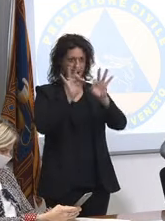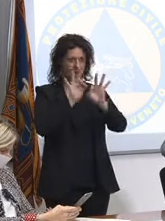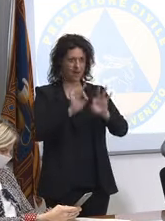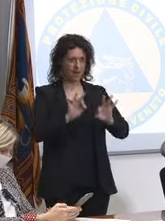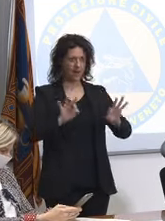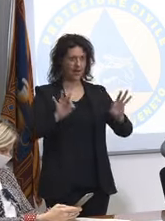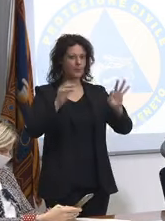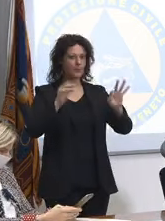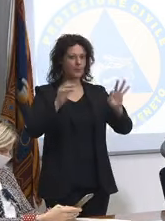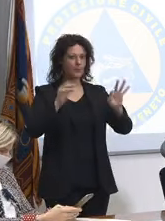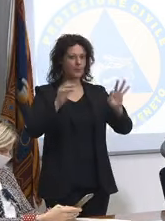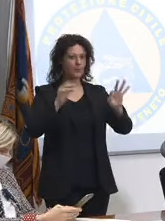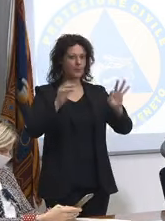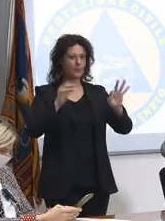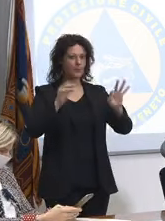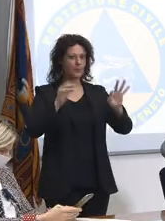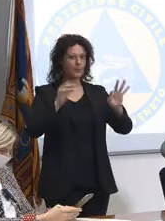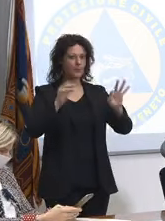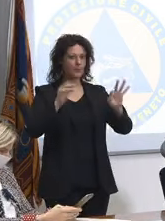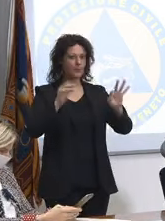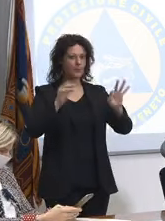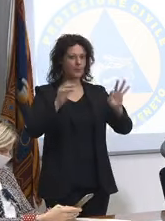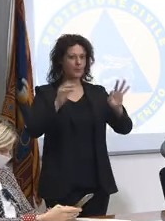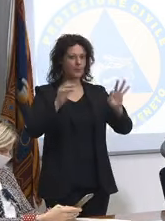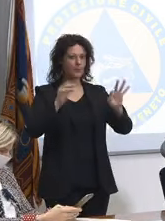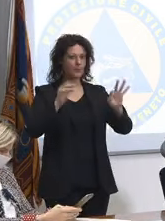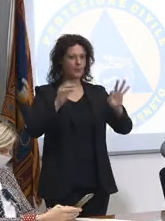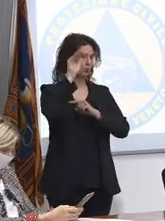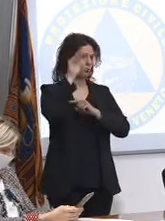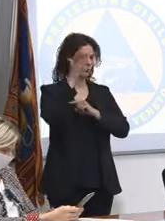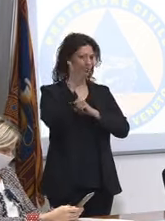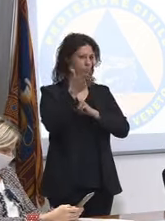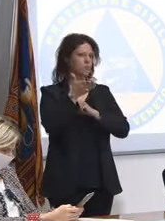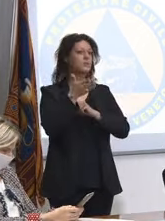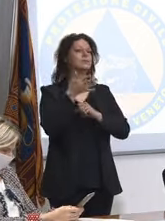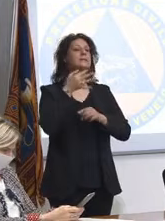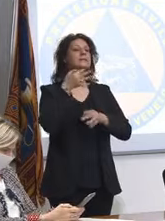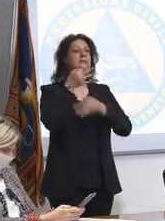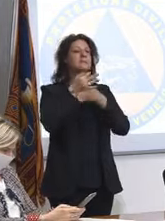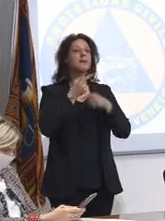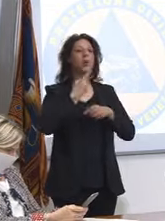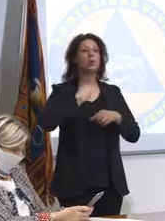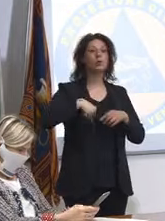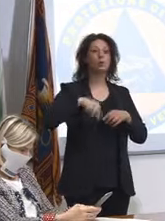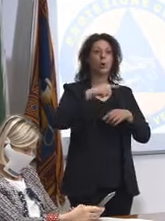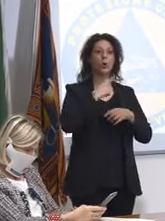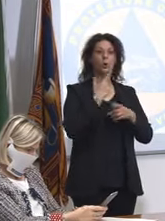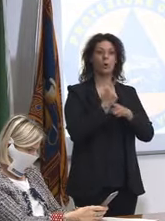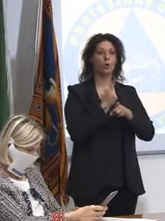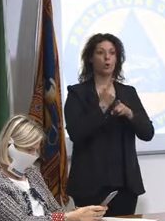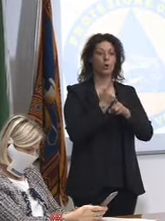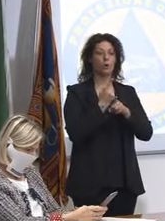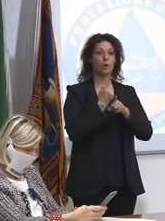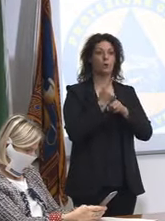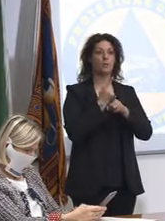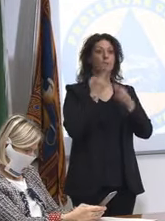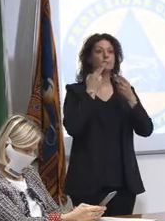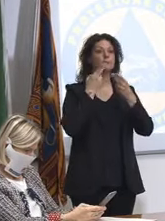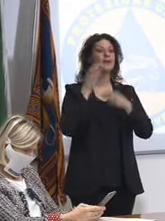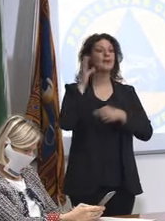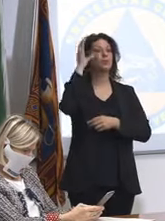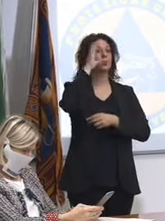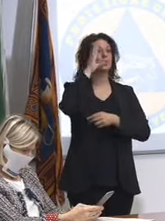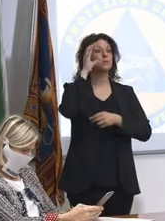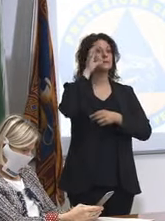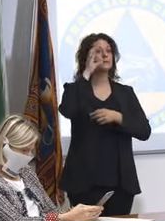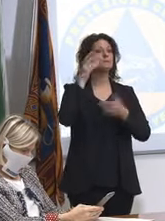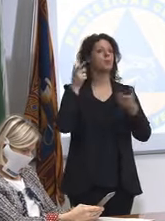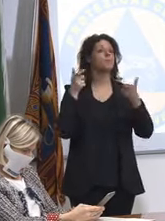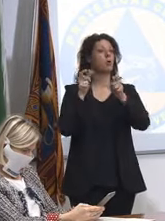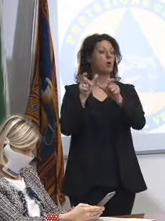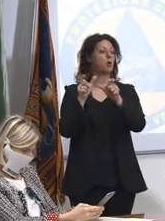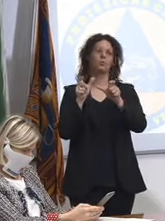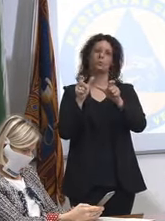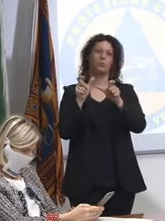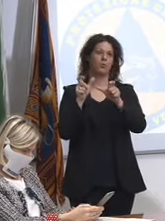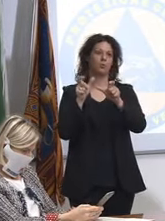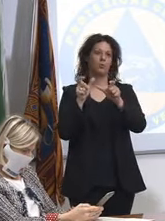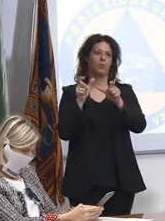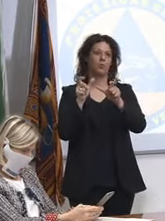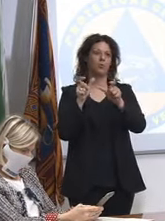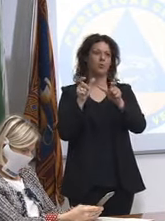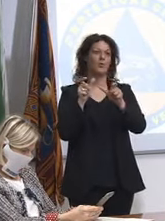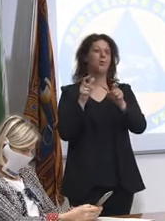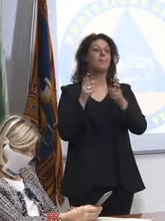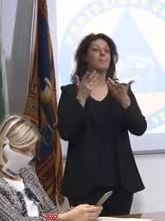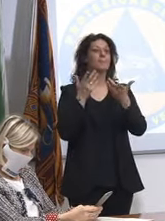abbiamo abdicato al ruolo turistico del Veneto, ma per far turismo ci vuole tutto il corredo,